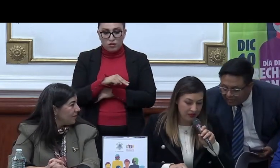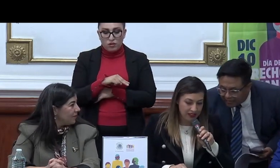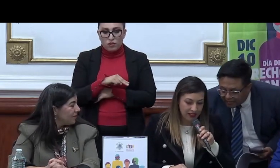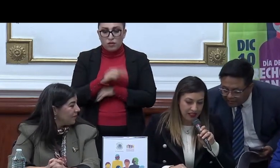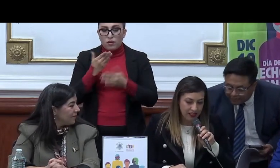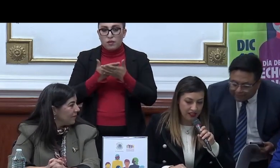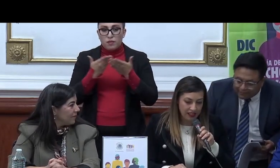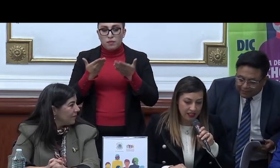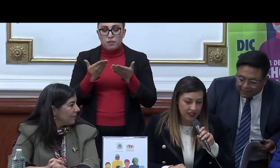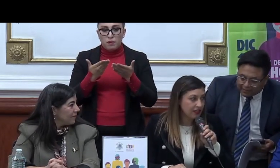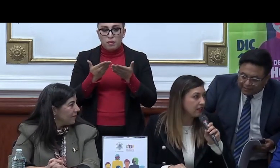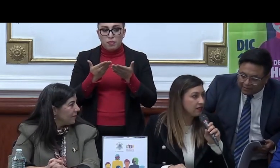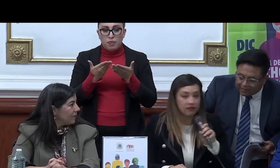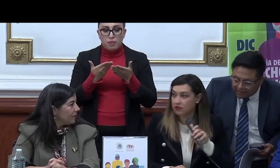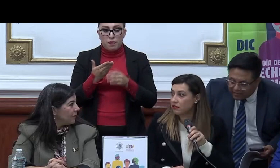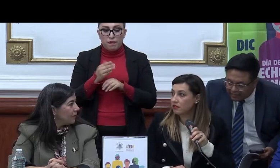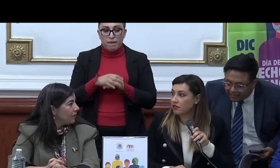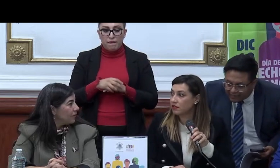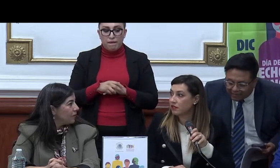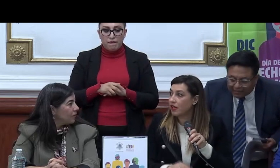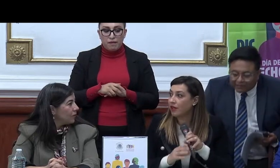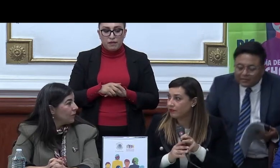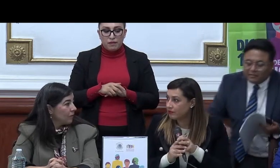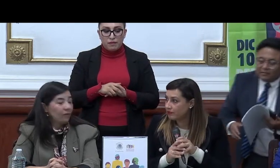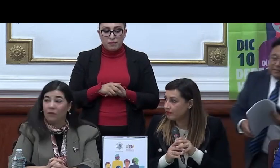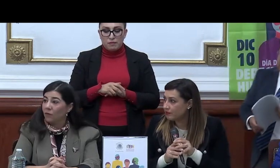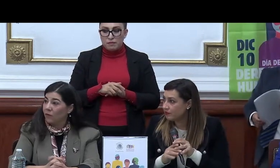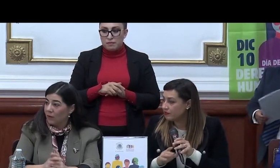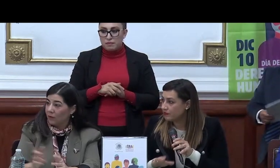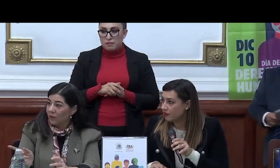a la maestra Geraldina.